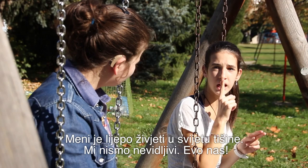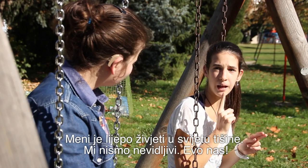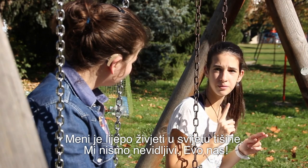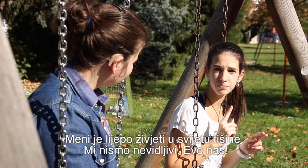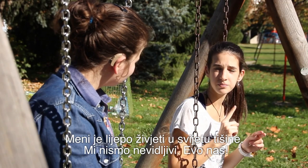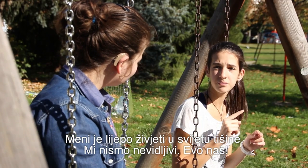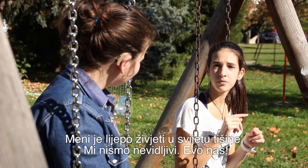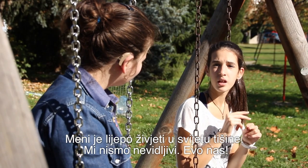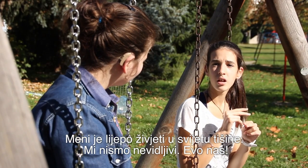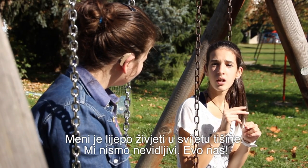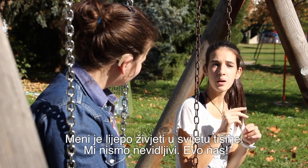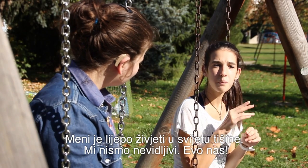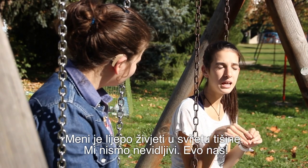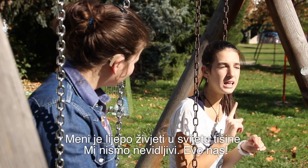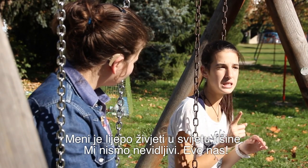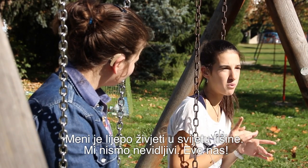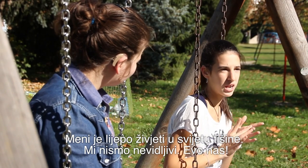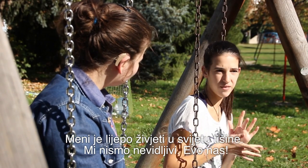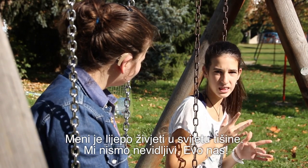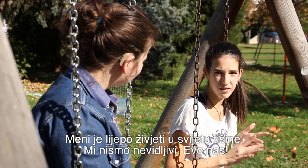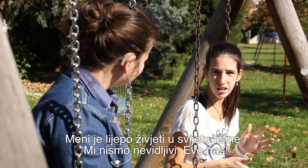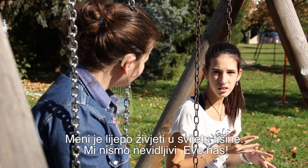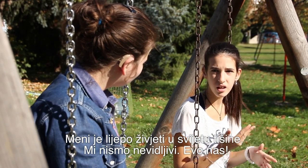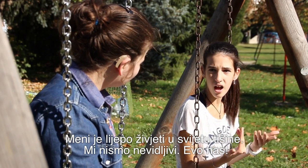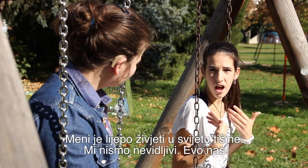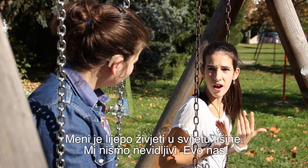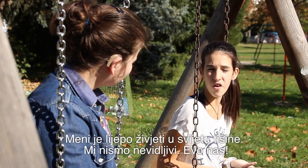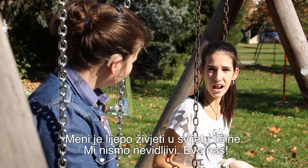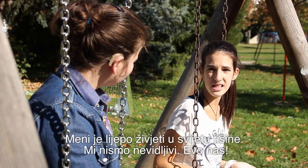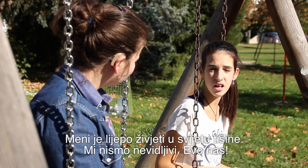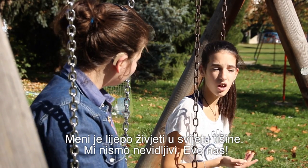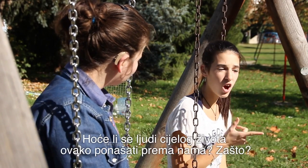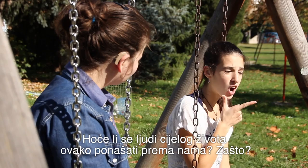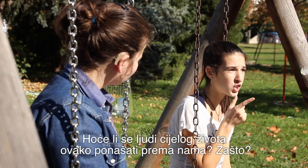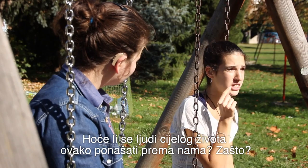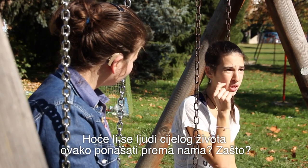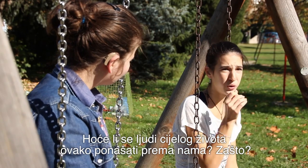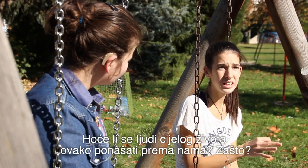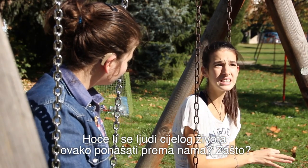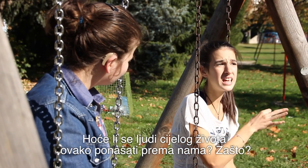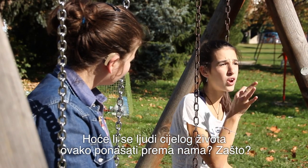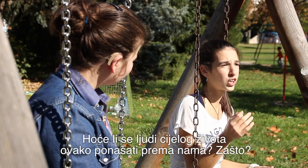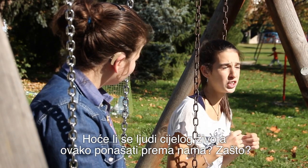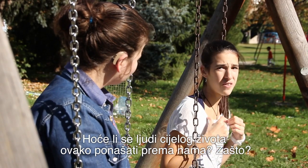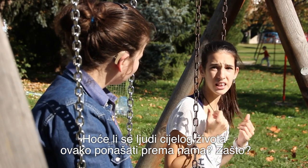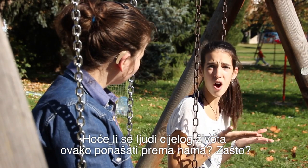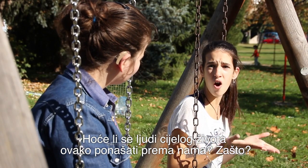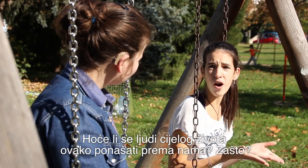lijepo živjeti u svijetu tišine. Mi nismo nevidljivi, evo nas. A što će ljudi